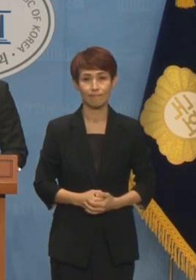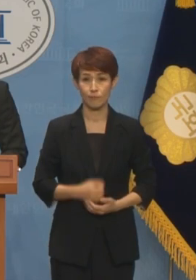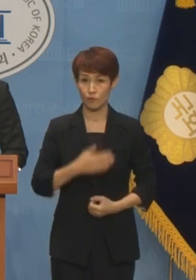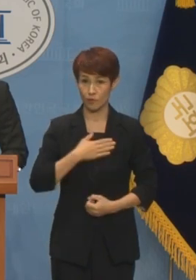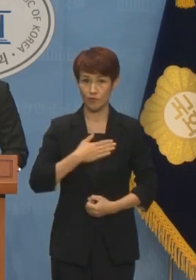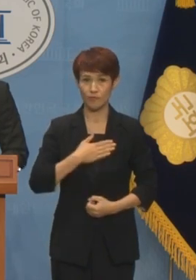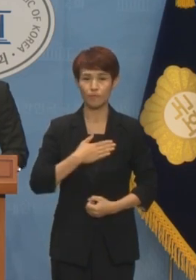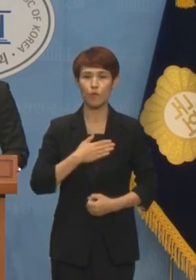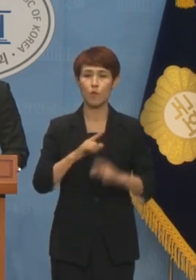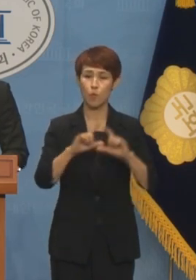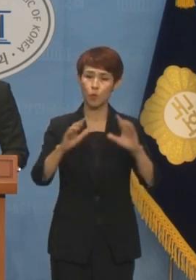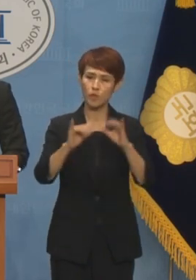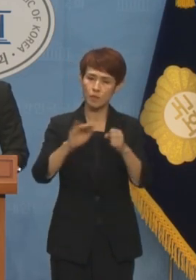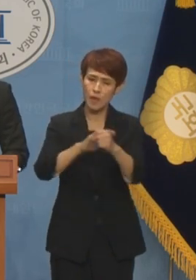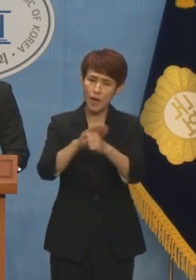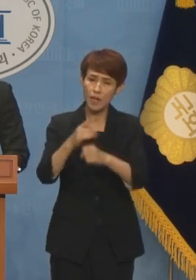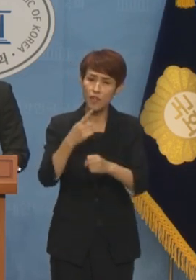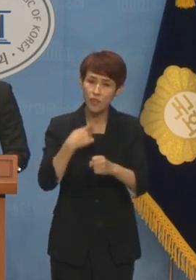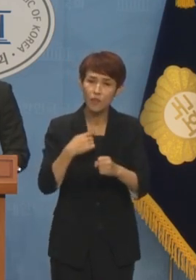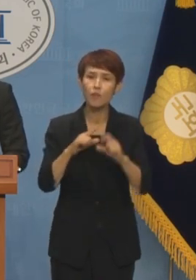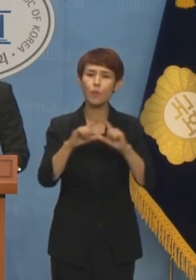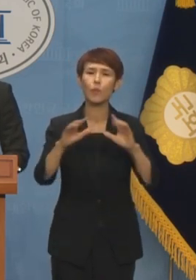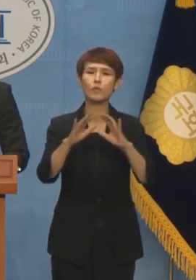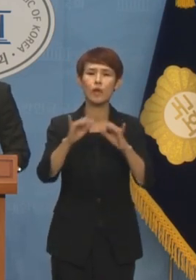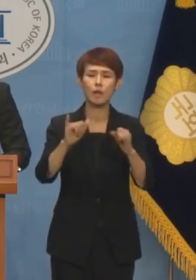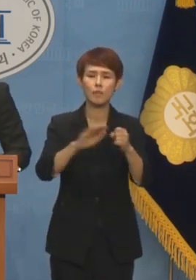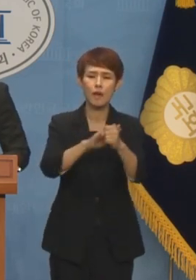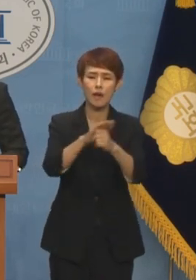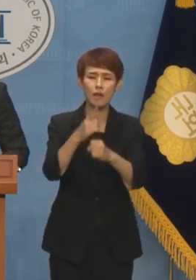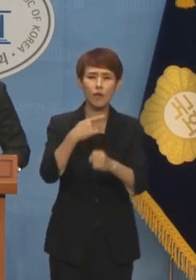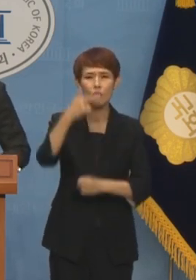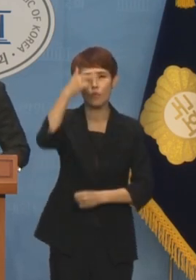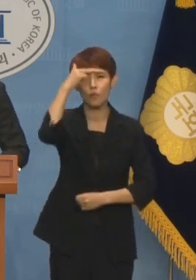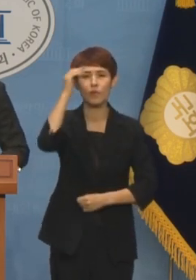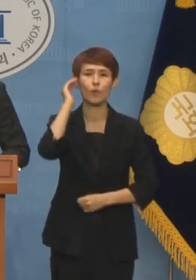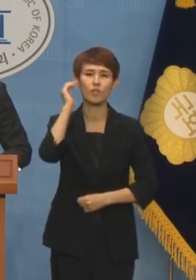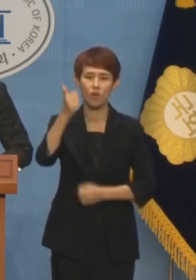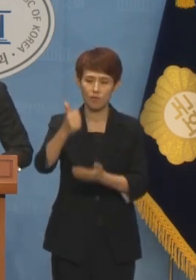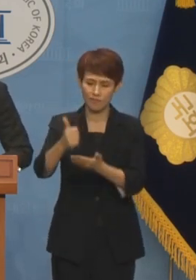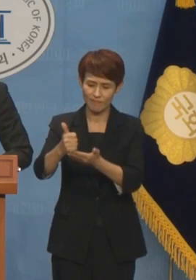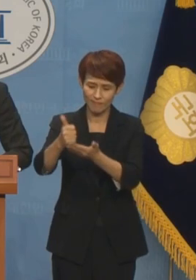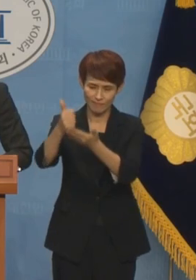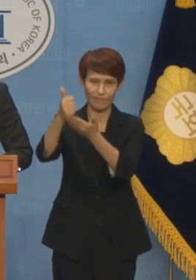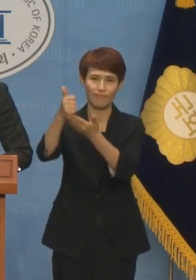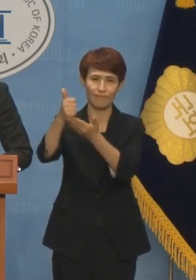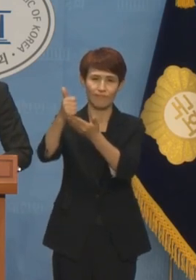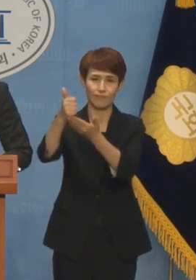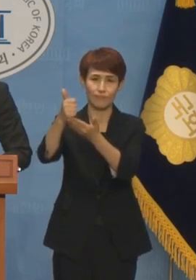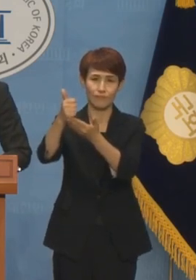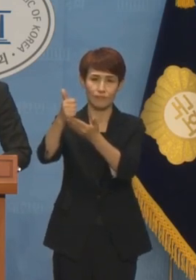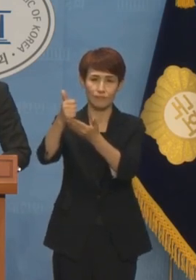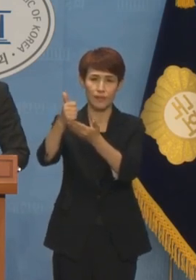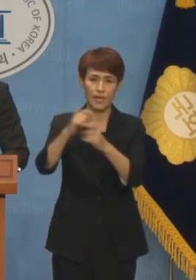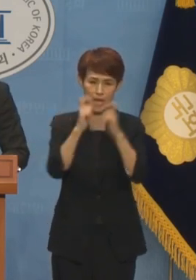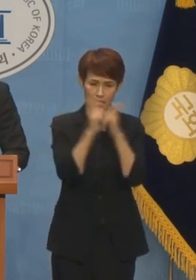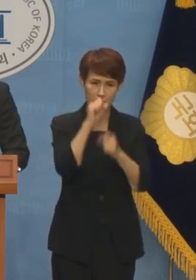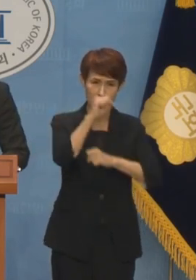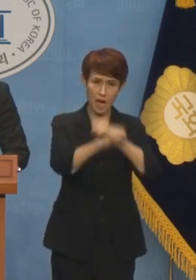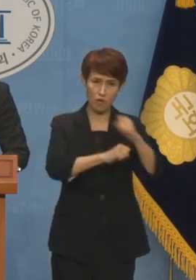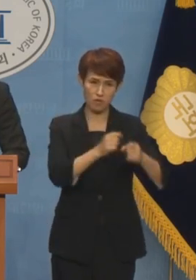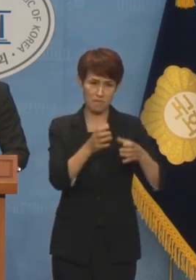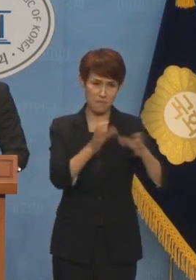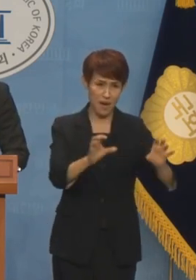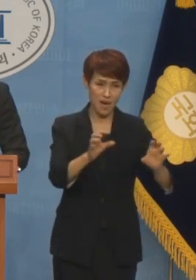저는 보통 사람을 사랑했던, 보통 사람과 서민을 사랑했던 노무현 대통령을 존경합니다. 그러면서도 개인의 자유를